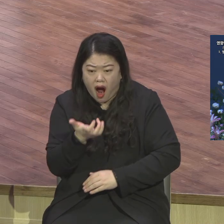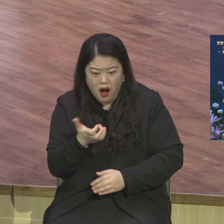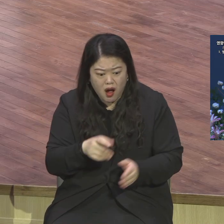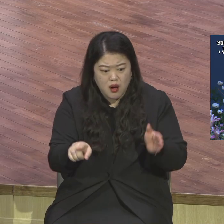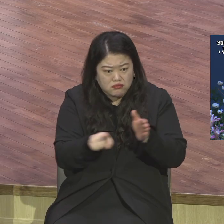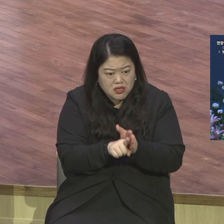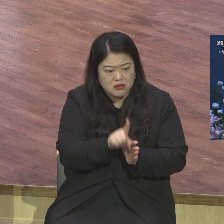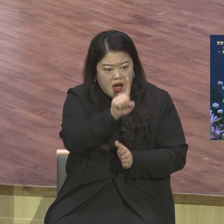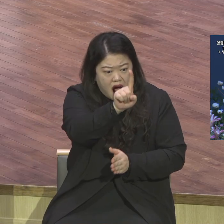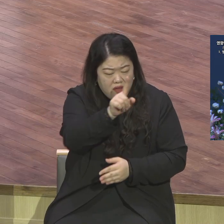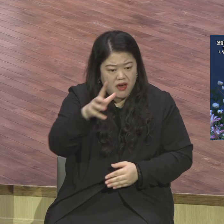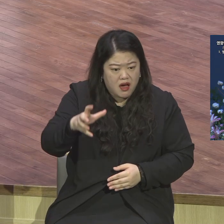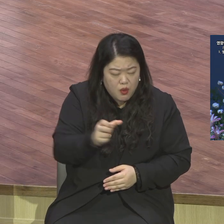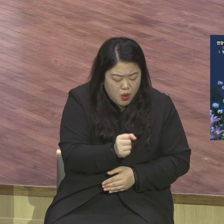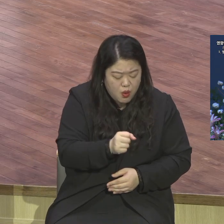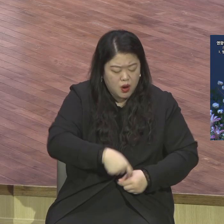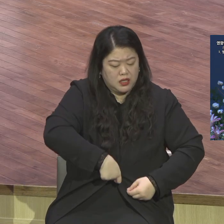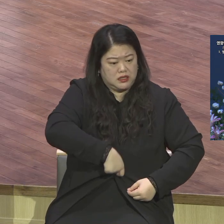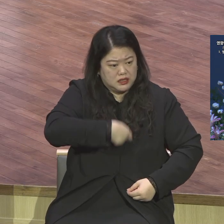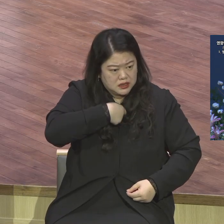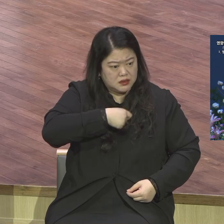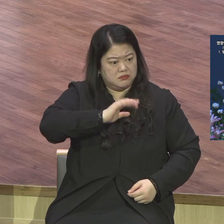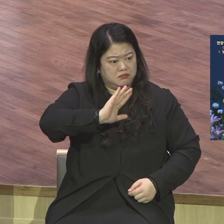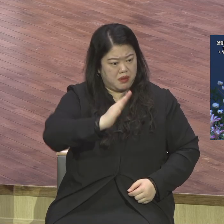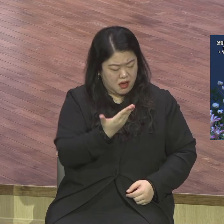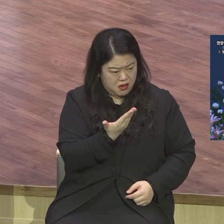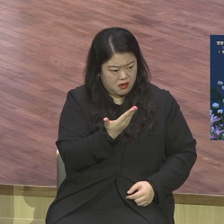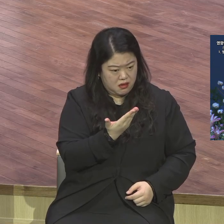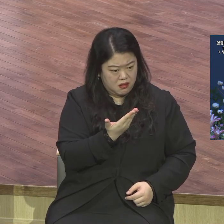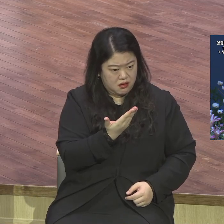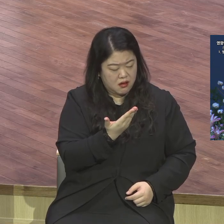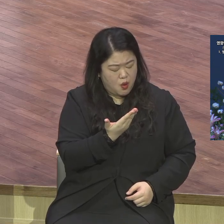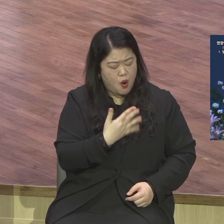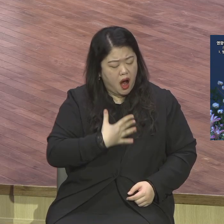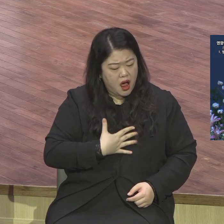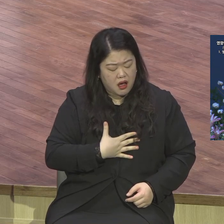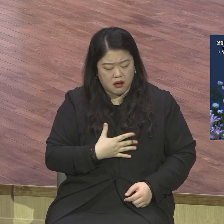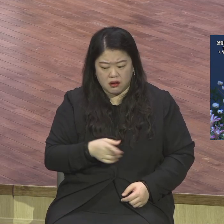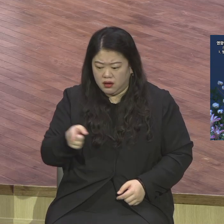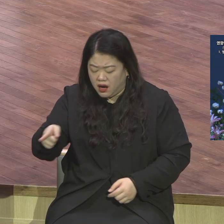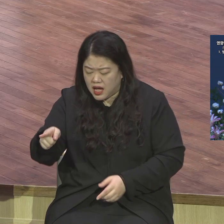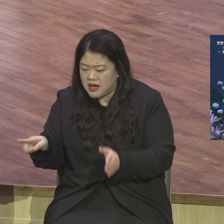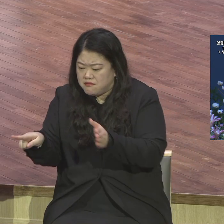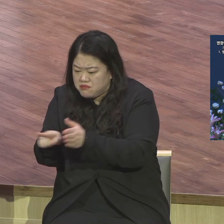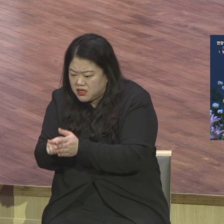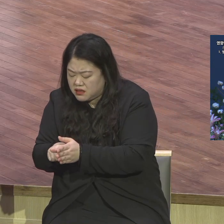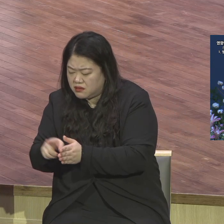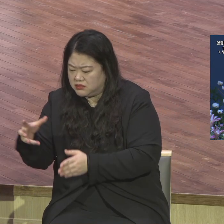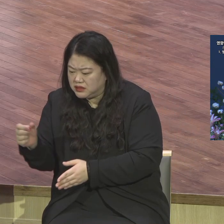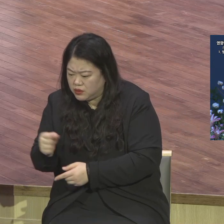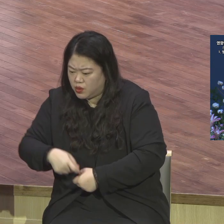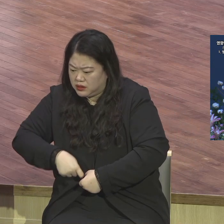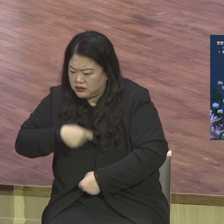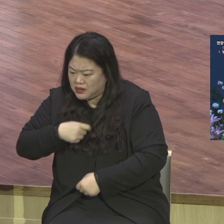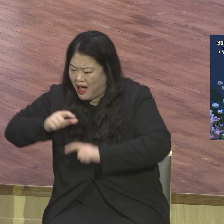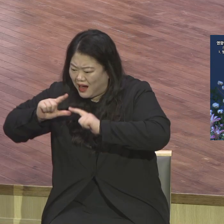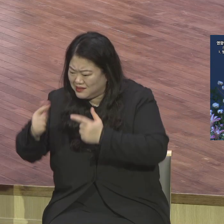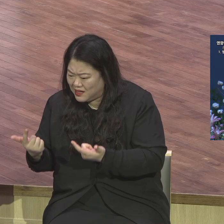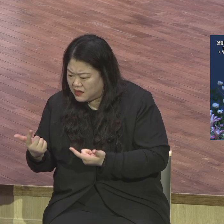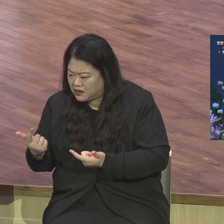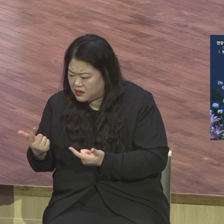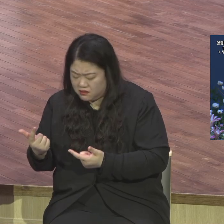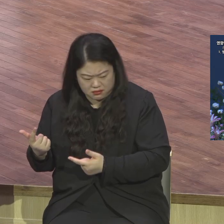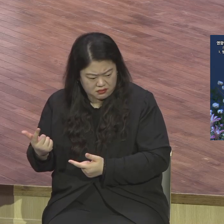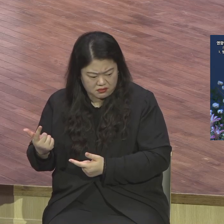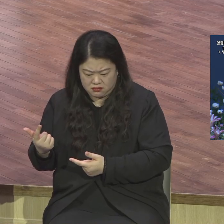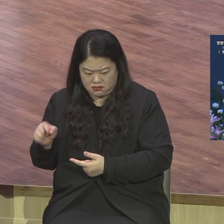어렵다 함을 받는다는 이신 칭의의 이 교리와 정면 로 뒤집히는 그런 것처럼 보이는데 잘 봐야